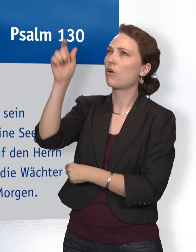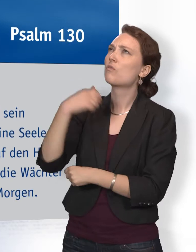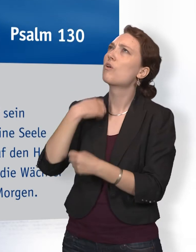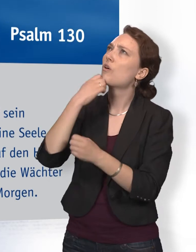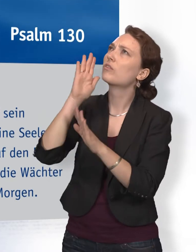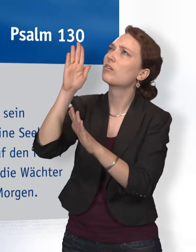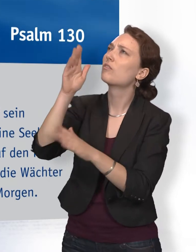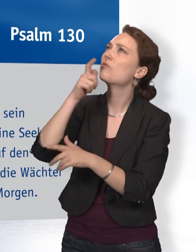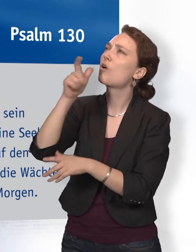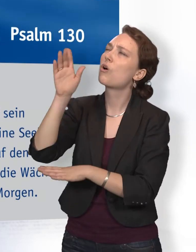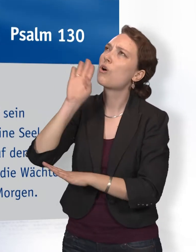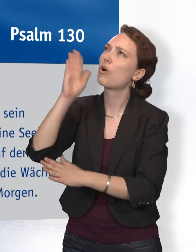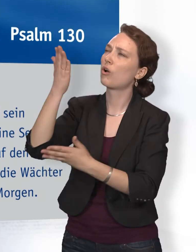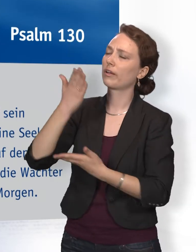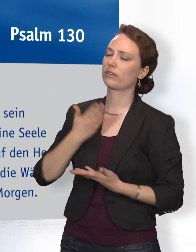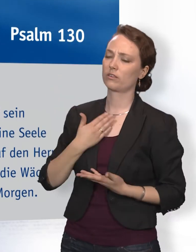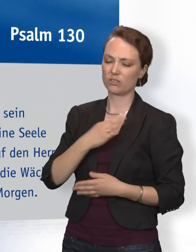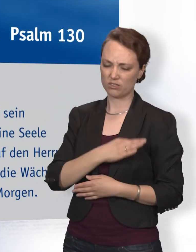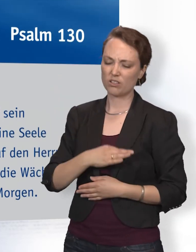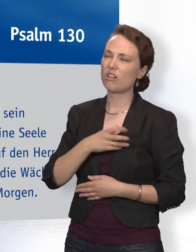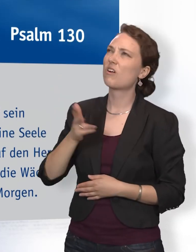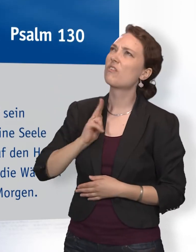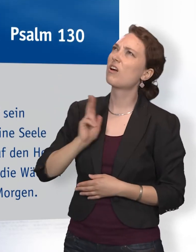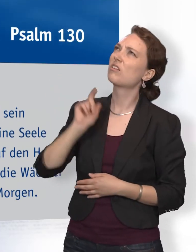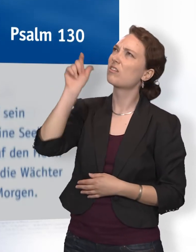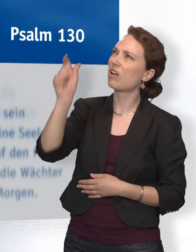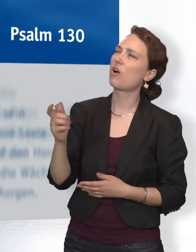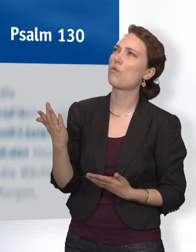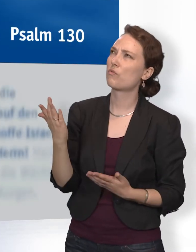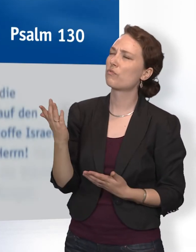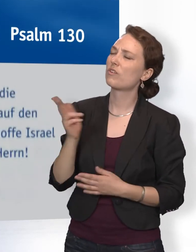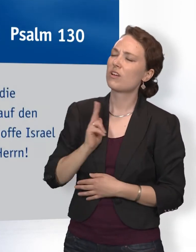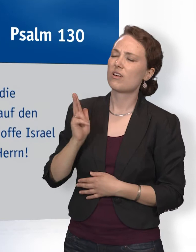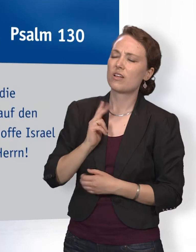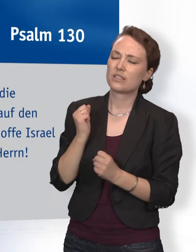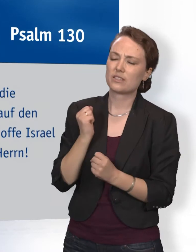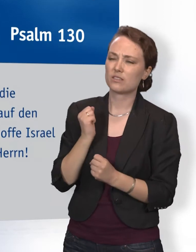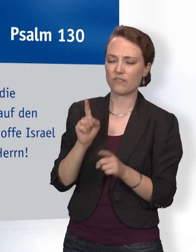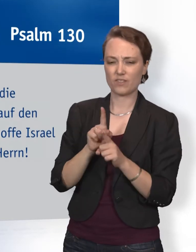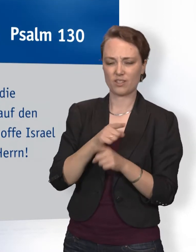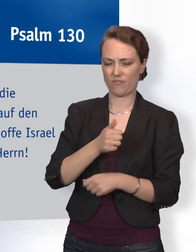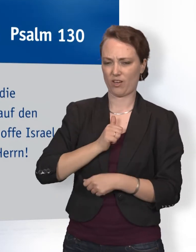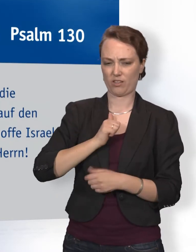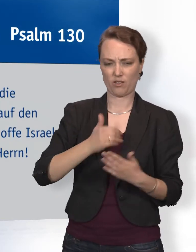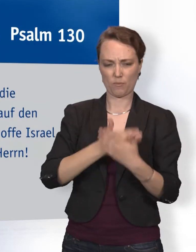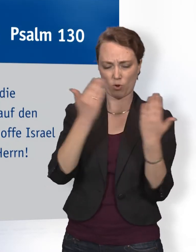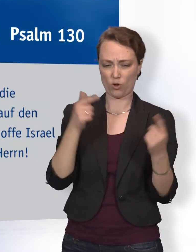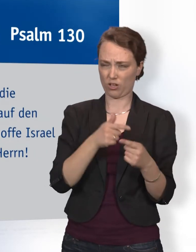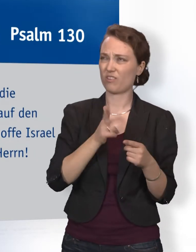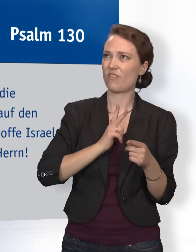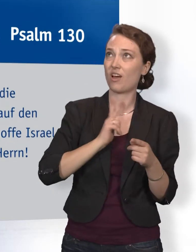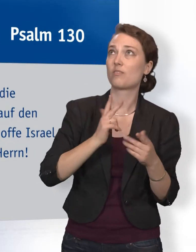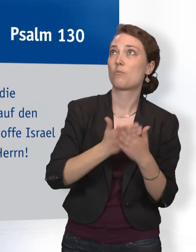Wort. Meine Seele wartet auf den Herrn mehr als die Wächter auf den Morgen. Mehr als die Wächter auf den Morgen